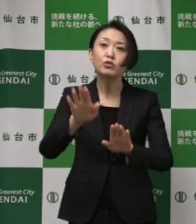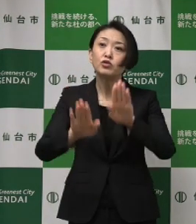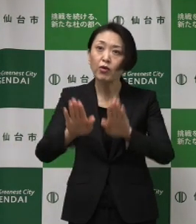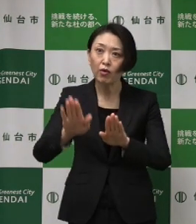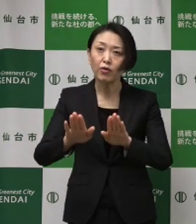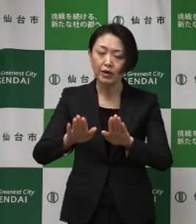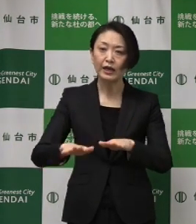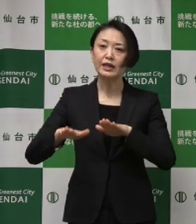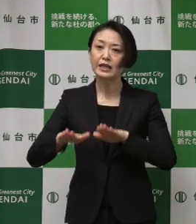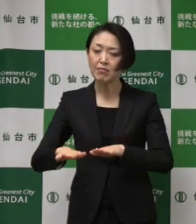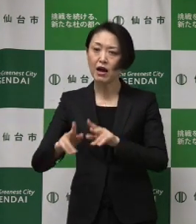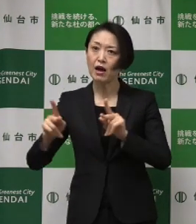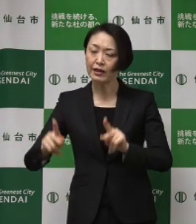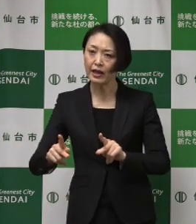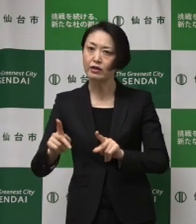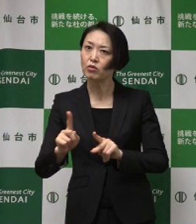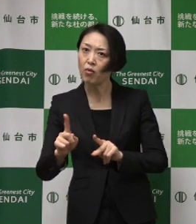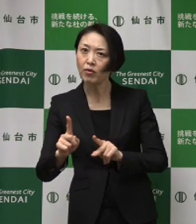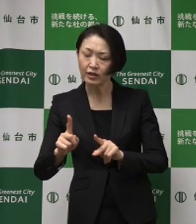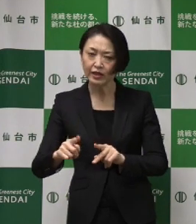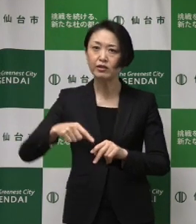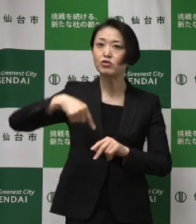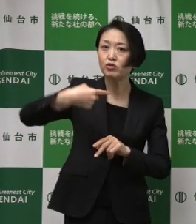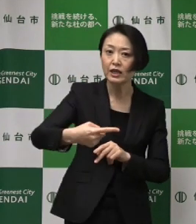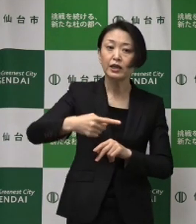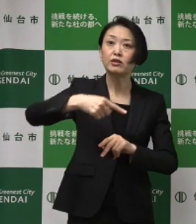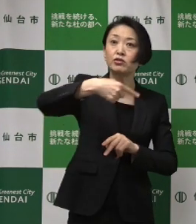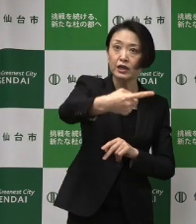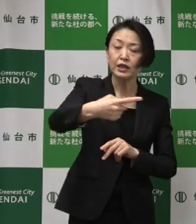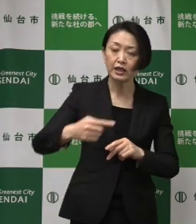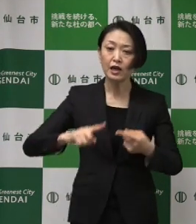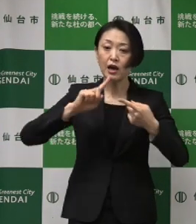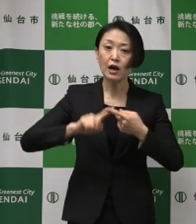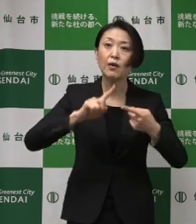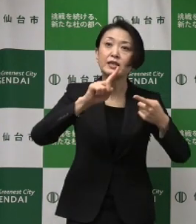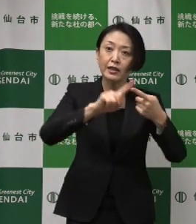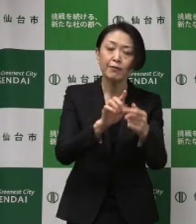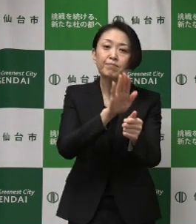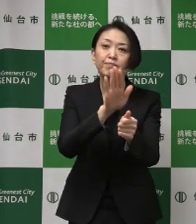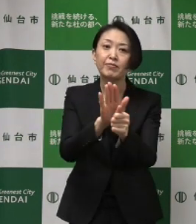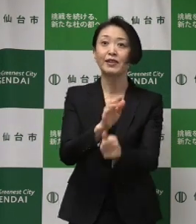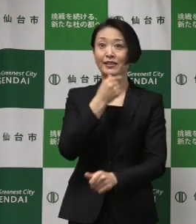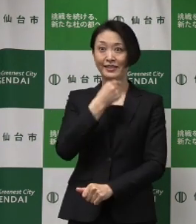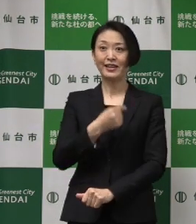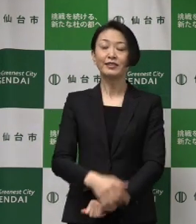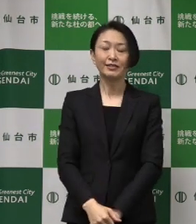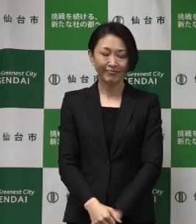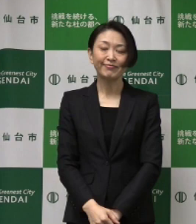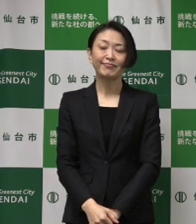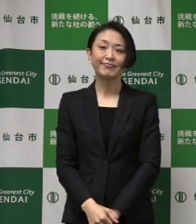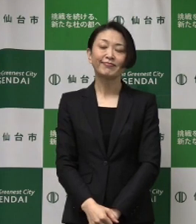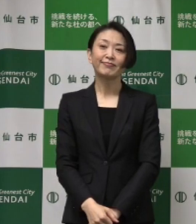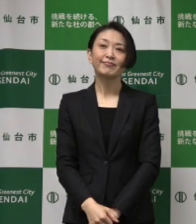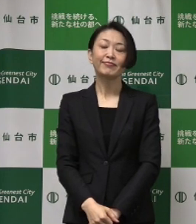て募集をさせていただくということにさせていただいております。そのお申し込みをい